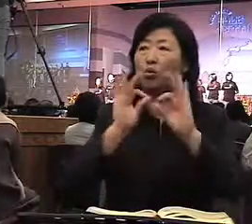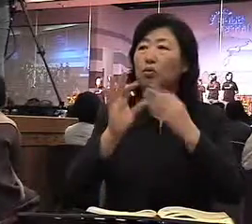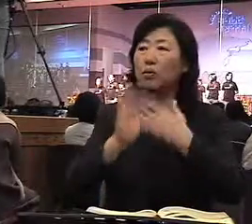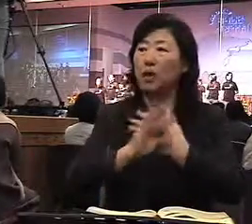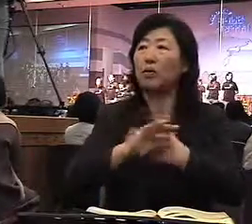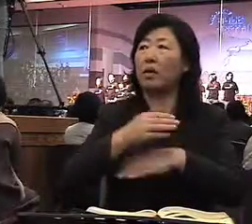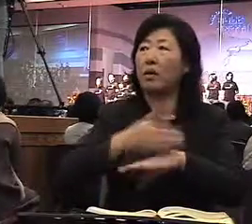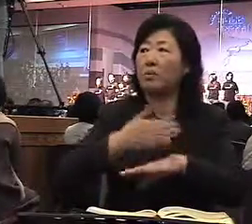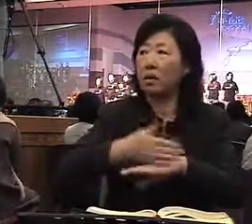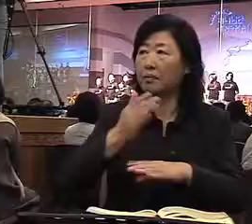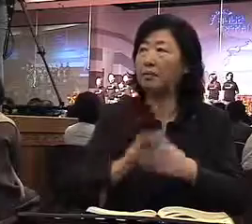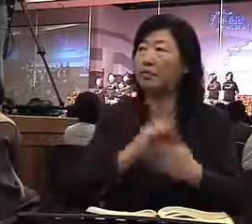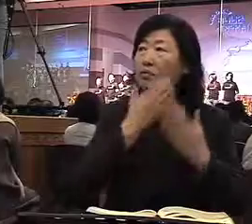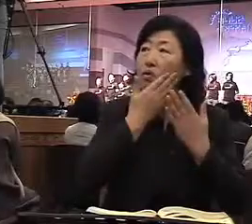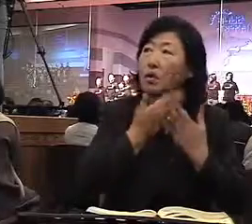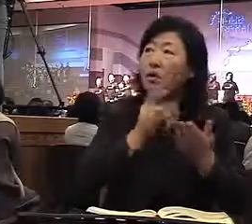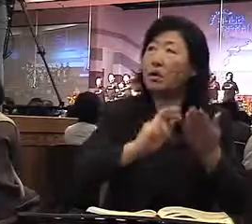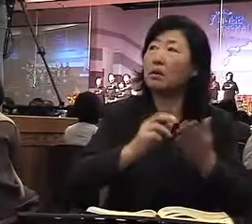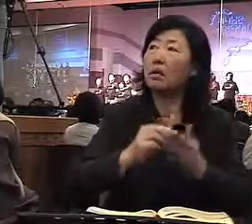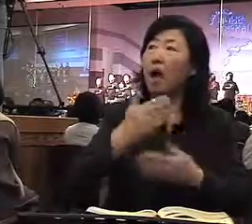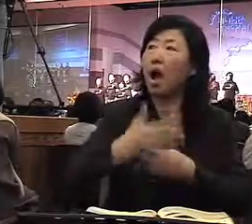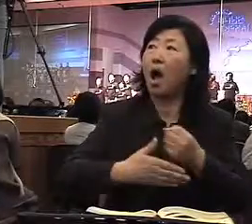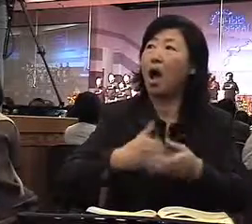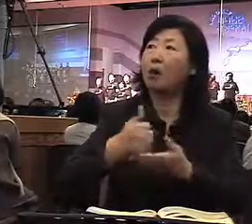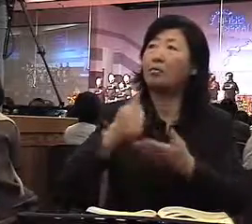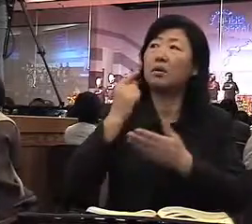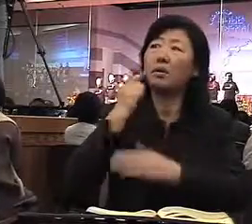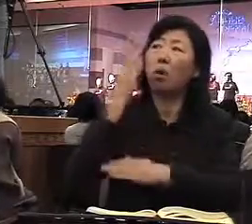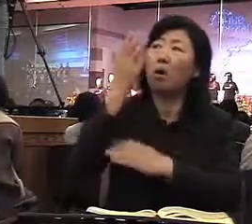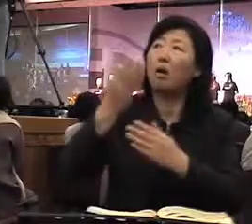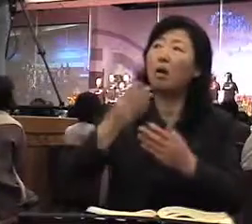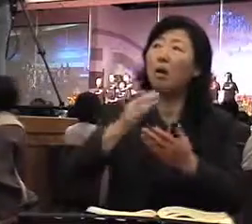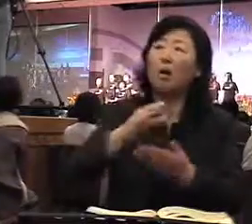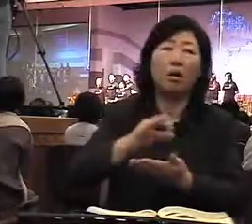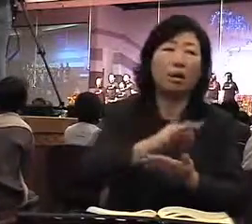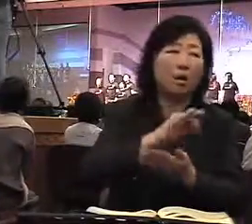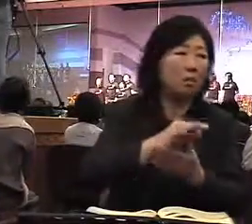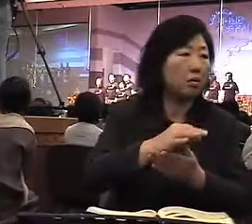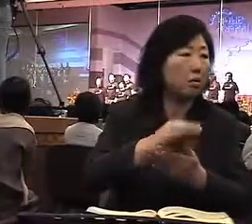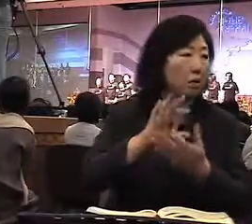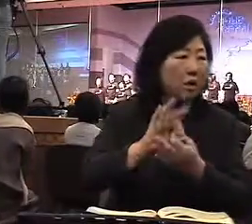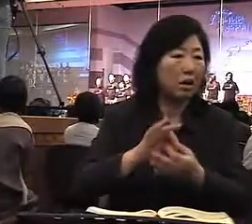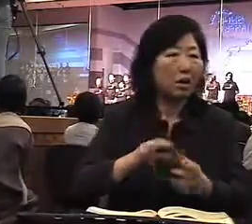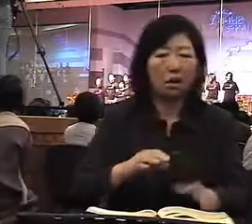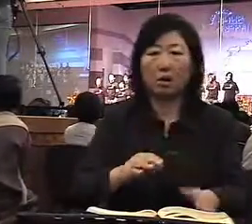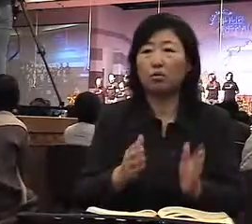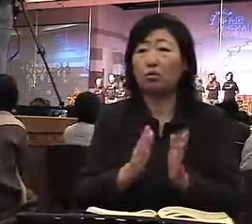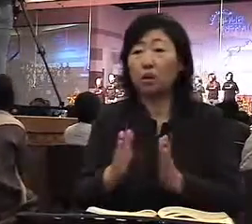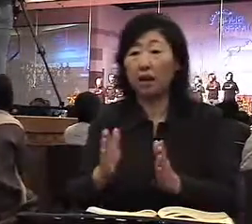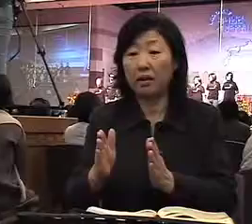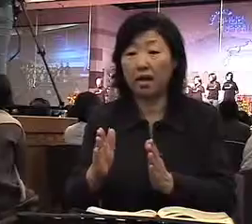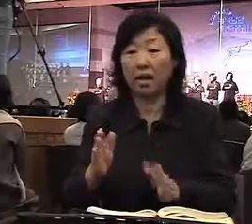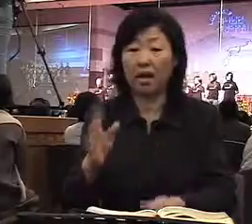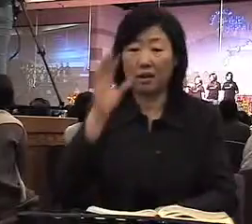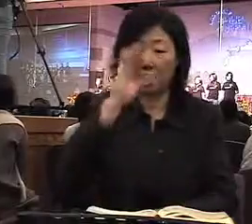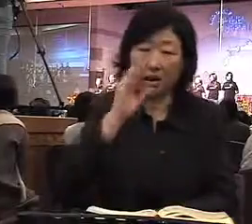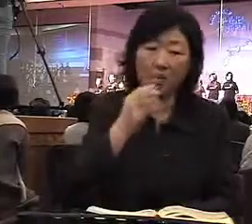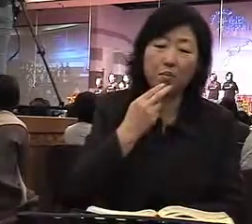감사하겠습니다. 오늘 또 귀한 찬양으로 하나님께 영광 돌릴 때 우리는 헌금으로 하나님께 계속하여 예배해 드리겠습니다.